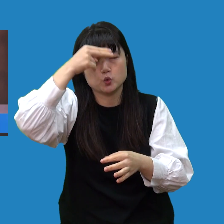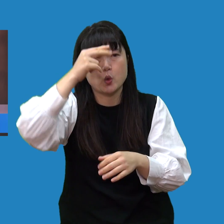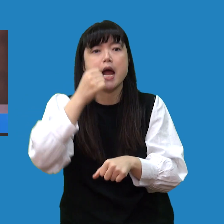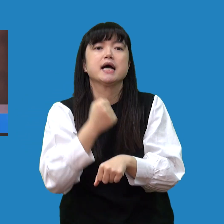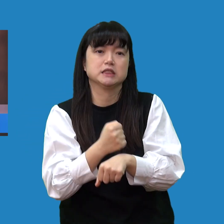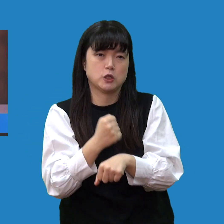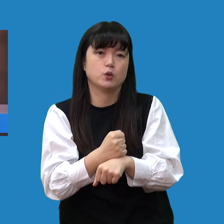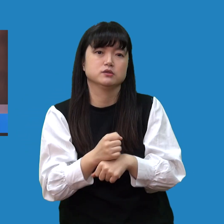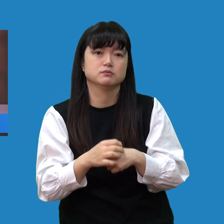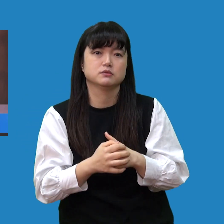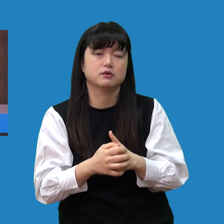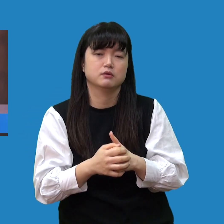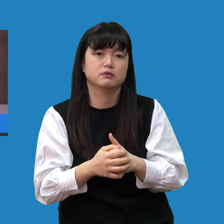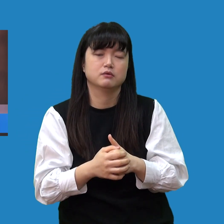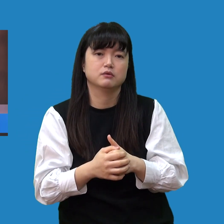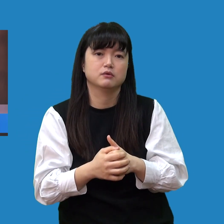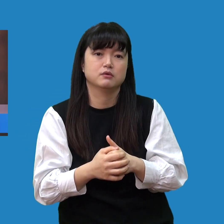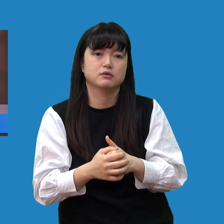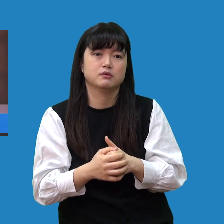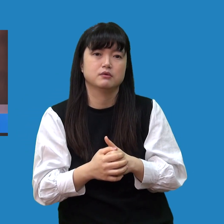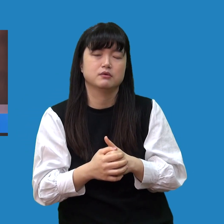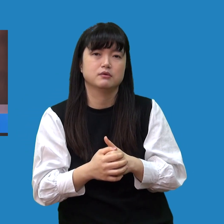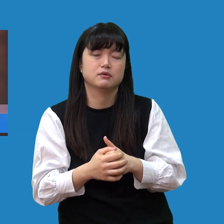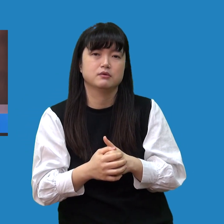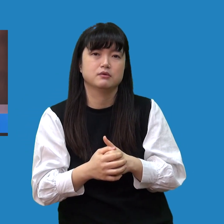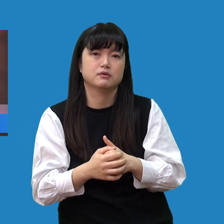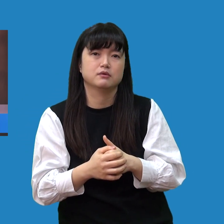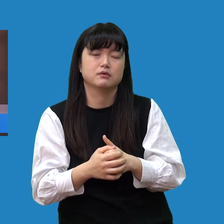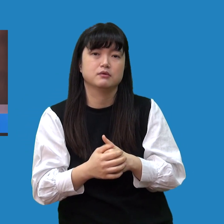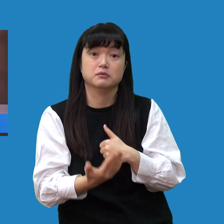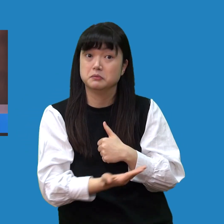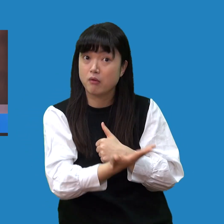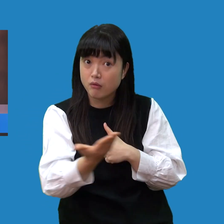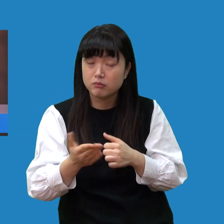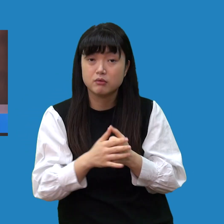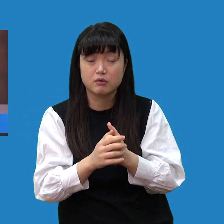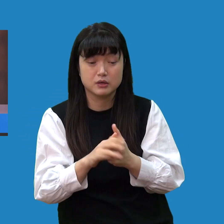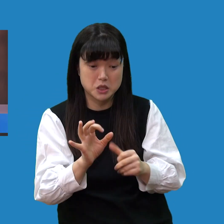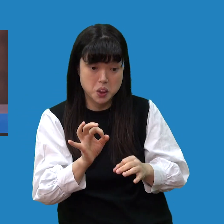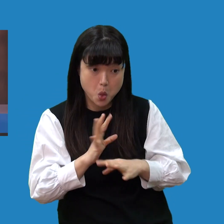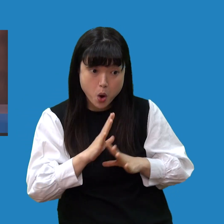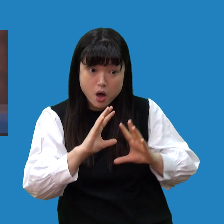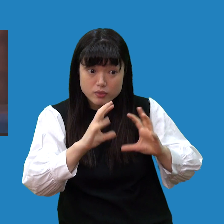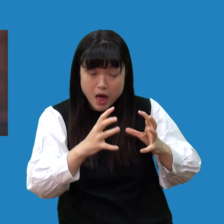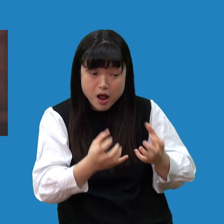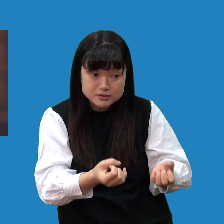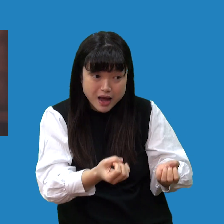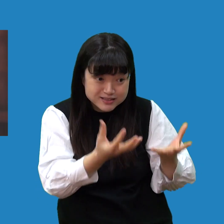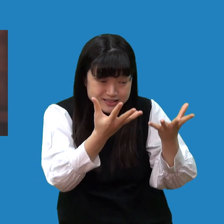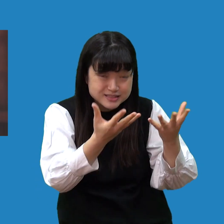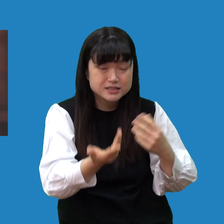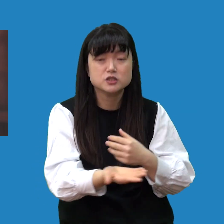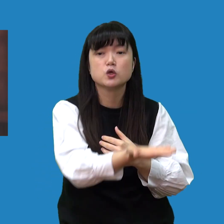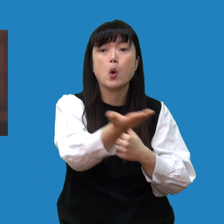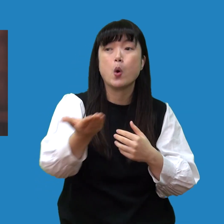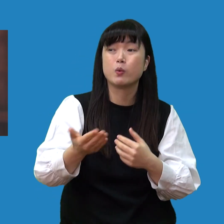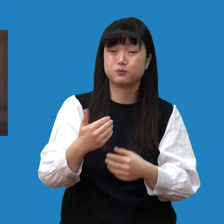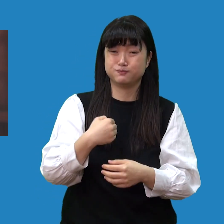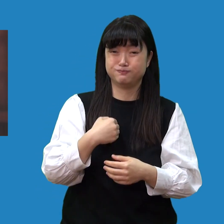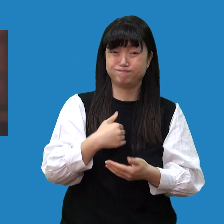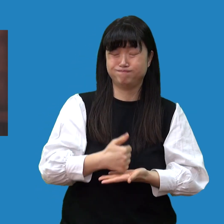포도주로 하실 것이며. 네. 여러분, 그런데 그 놀라운 나라의 잔치에 여러분과